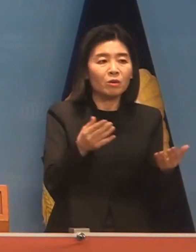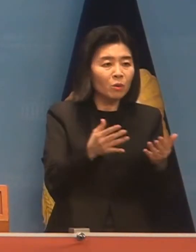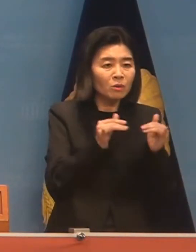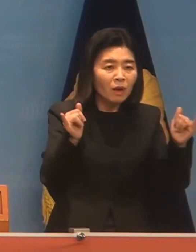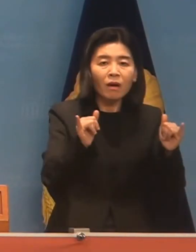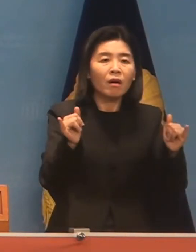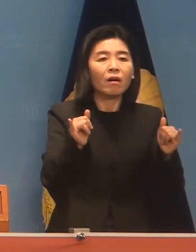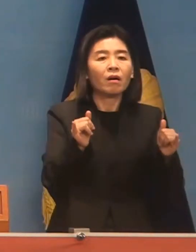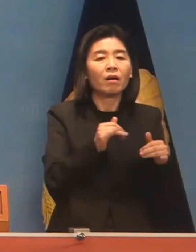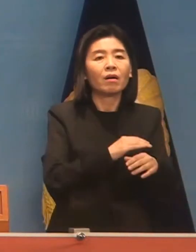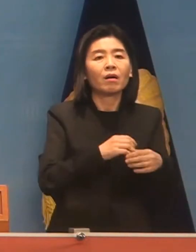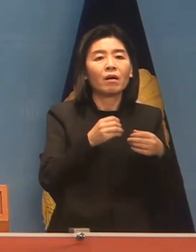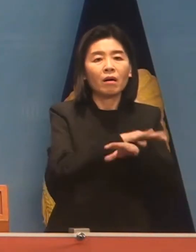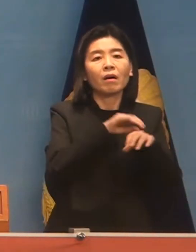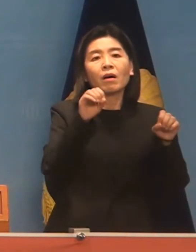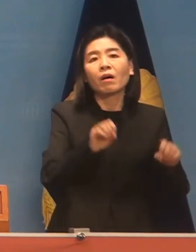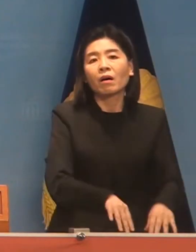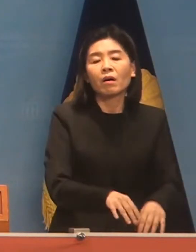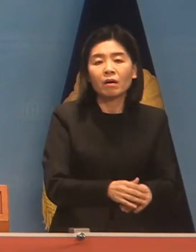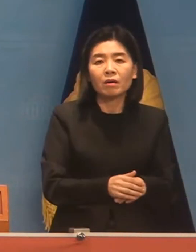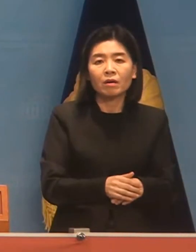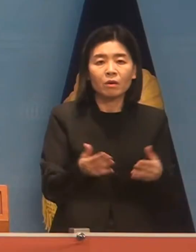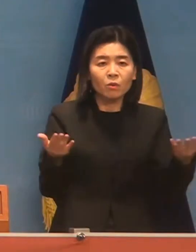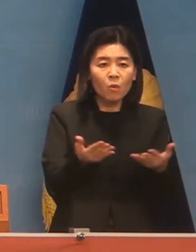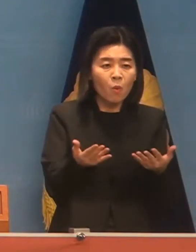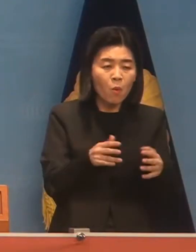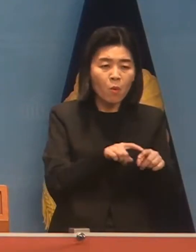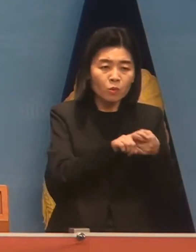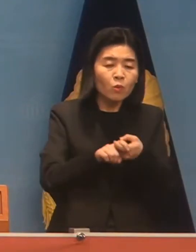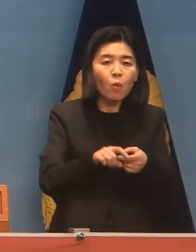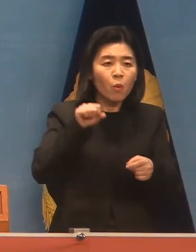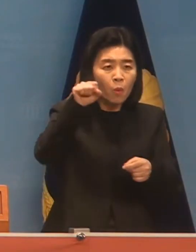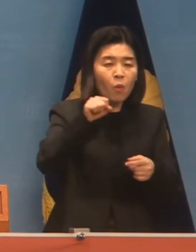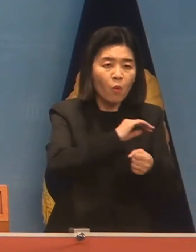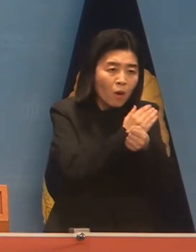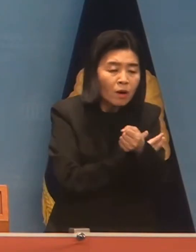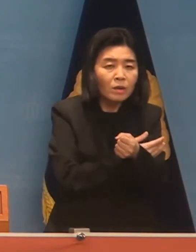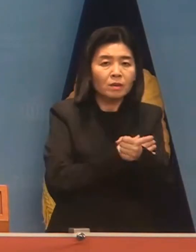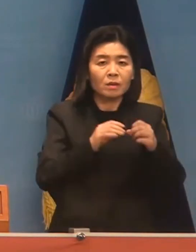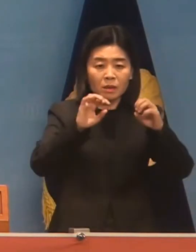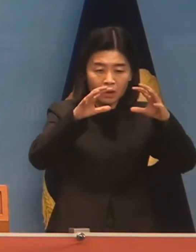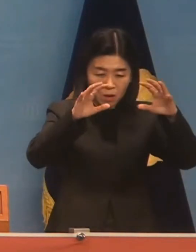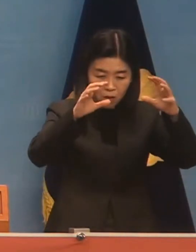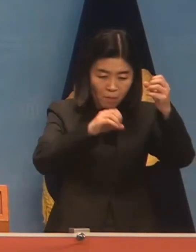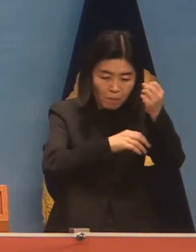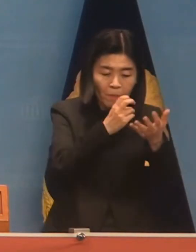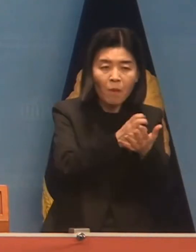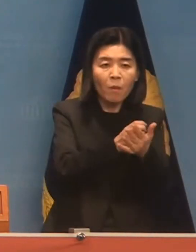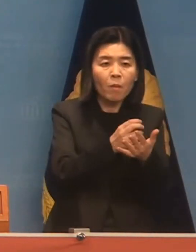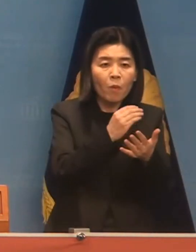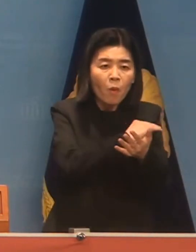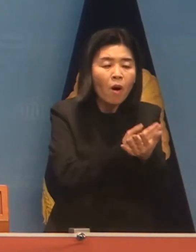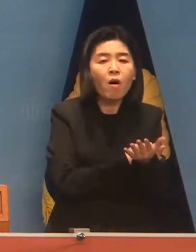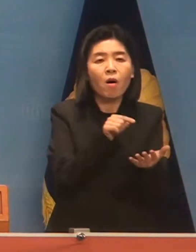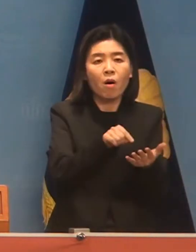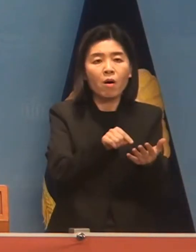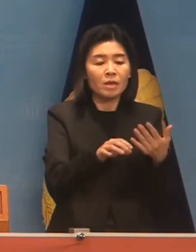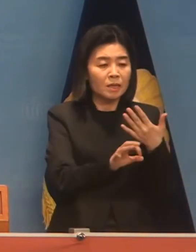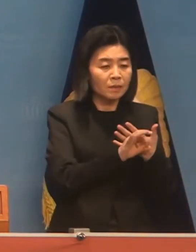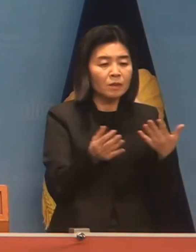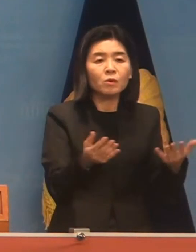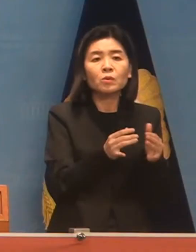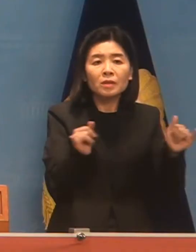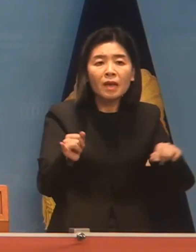빠지게 되었습니다. 노조할 권리, 헌법에 보장된 이 권리는 비정규직 노동자들에겐